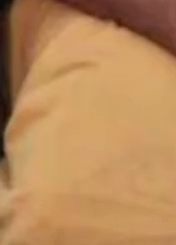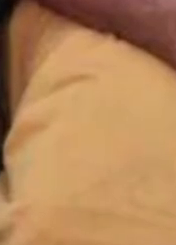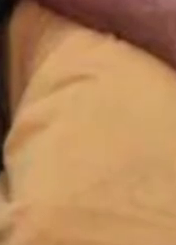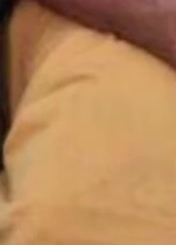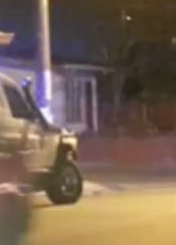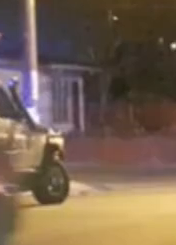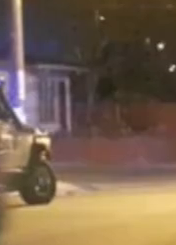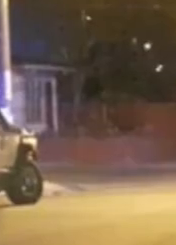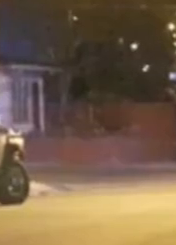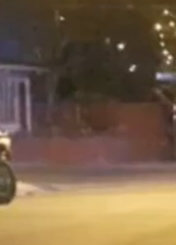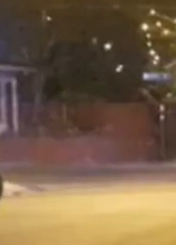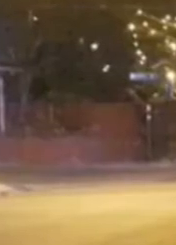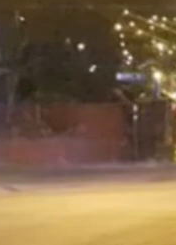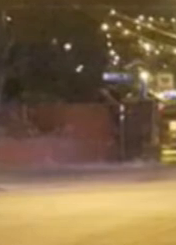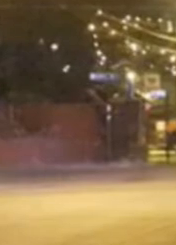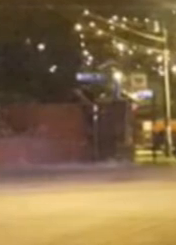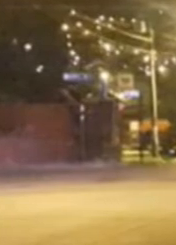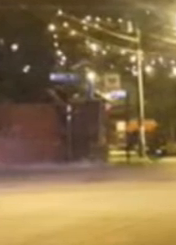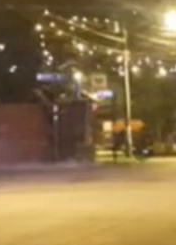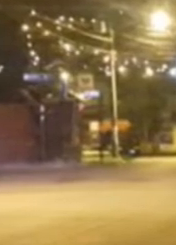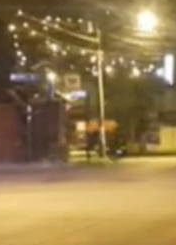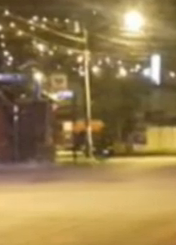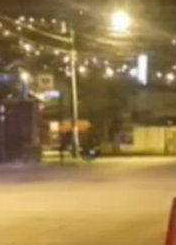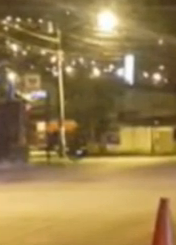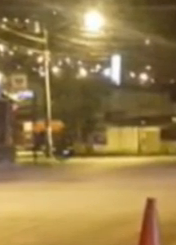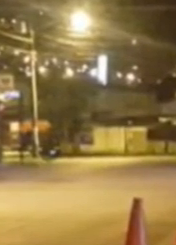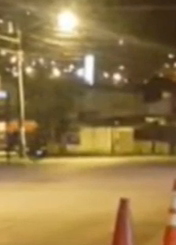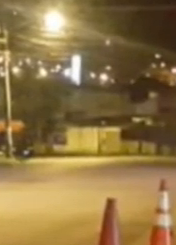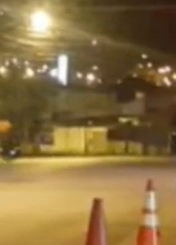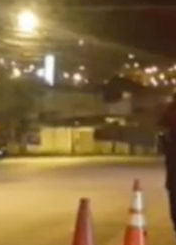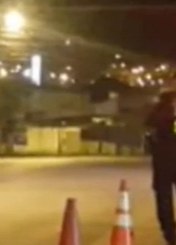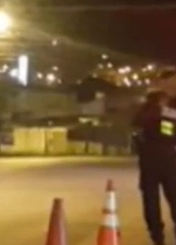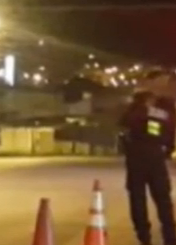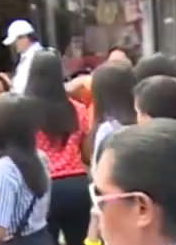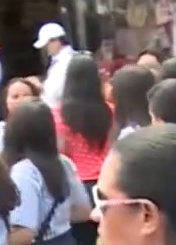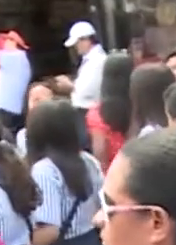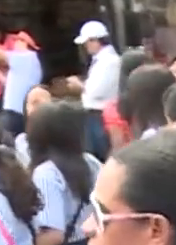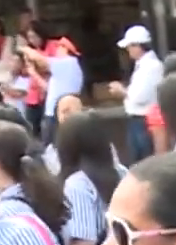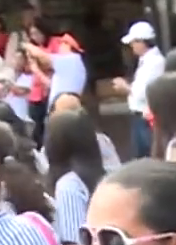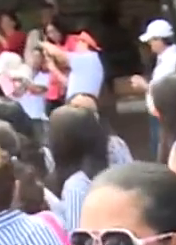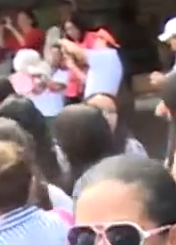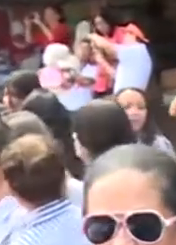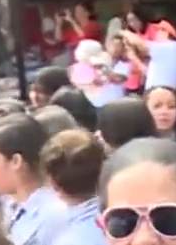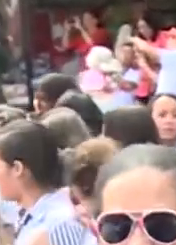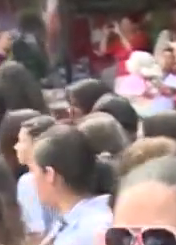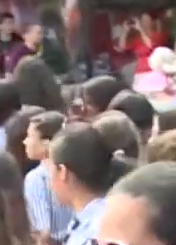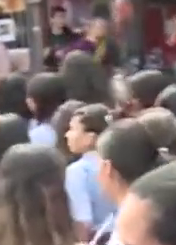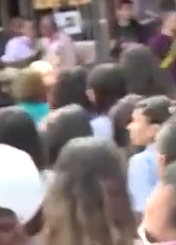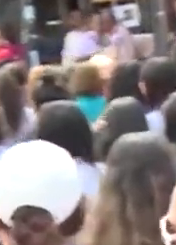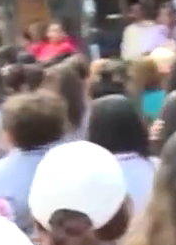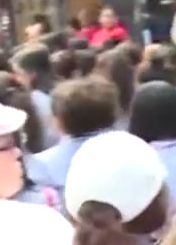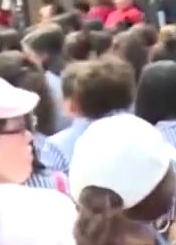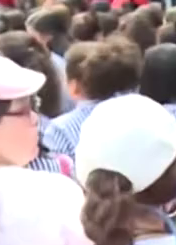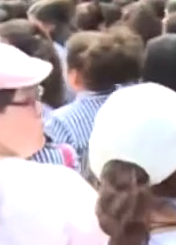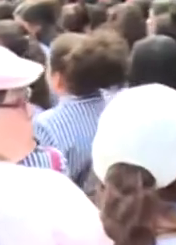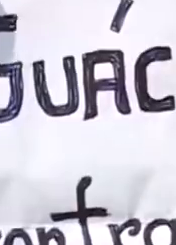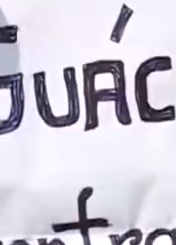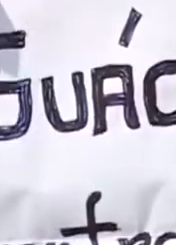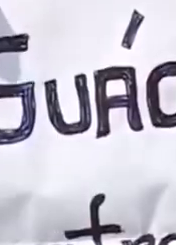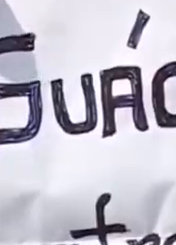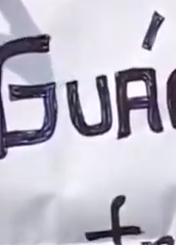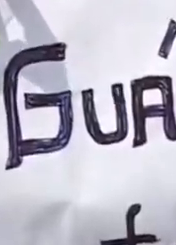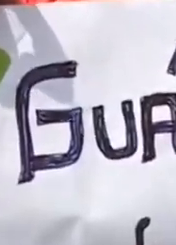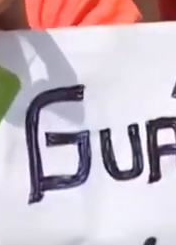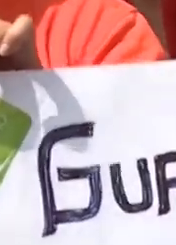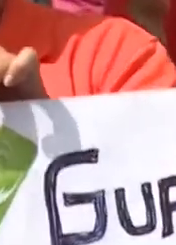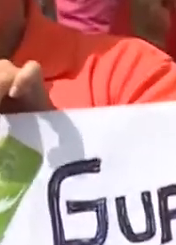y 5 muertes en investigación. Durante el 2017 la cifra de feminicidios alcanzó 26 personas, mientras que para el 2016 la cifra